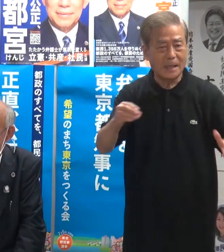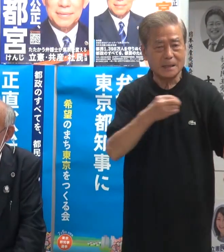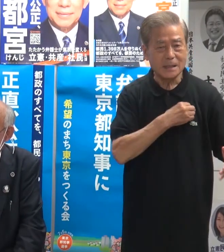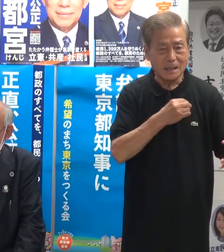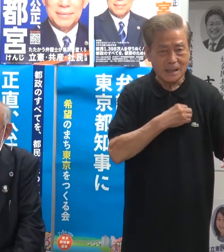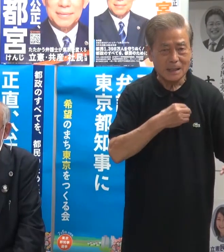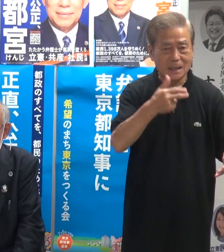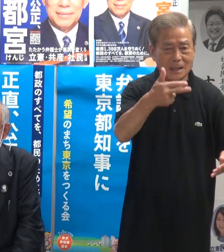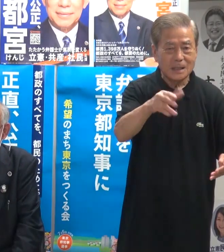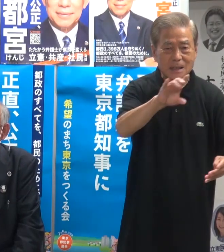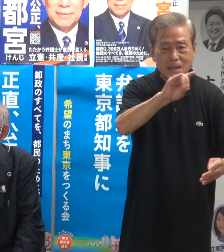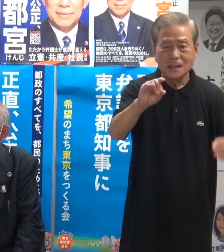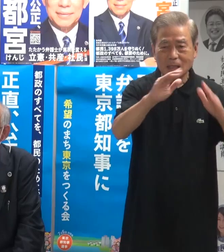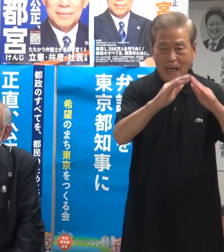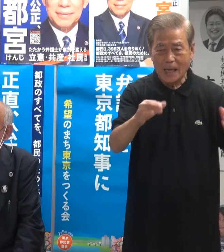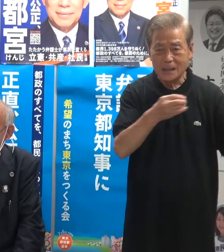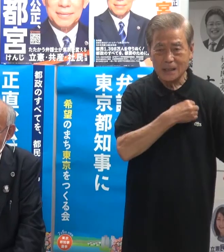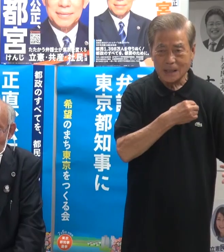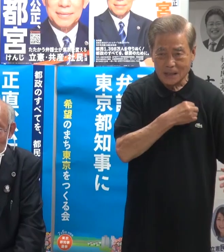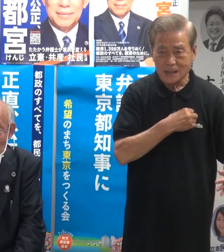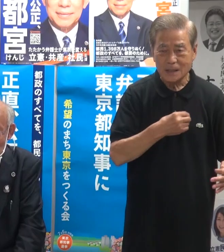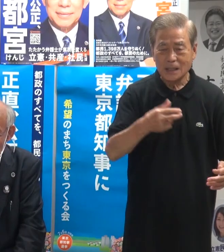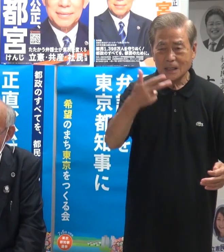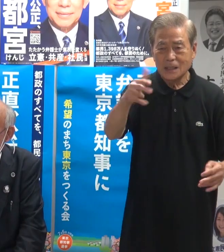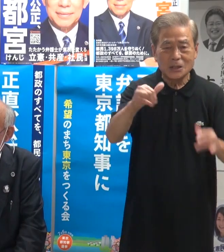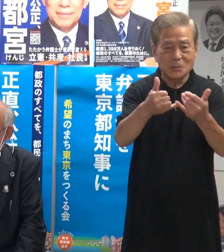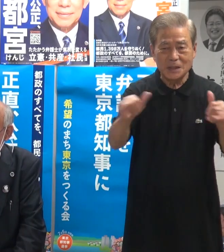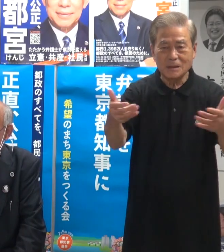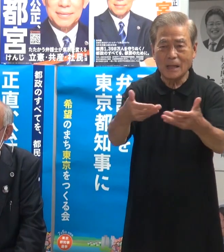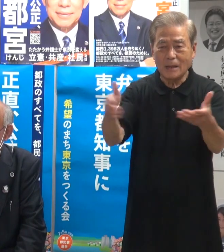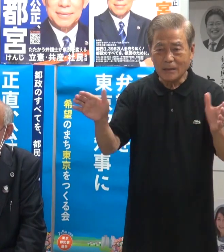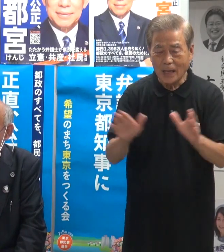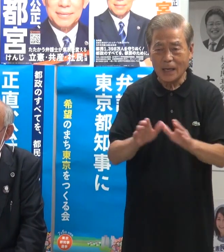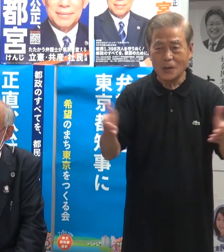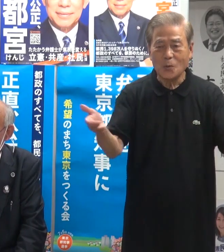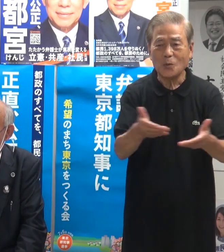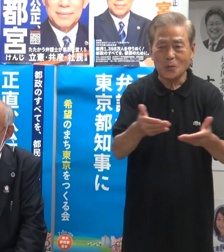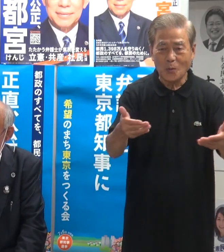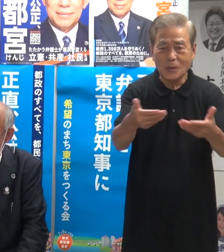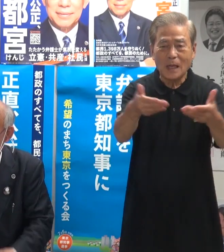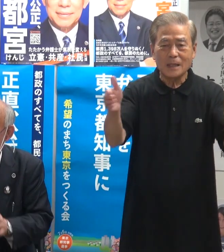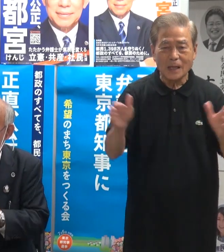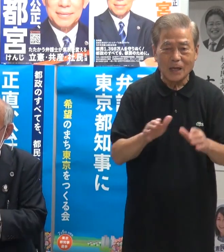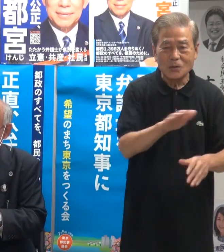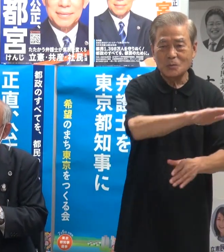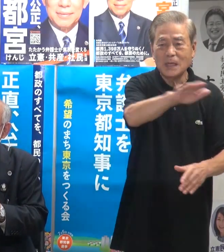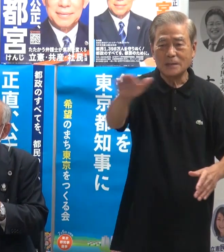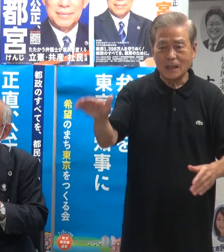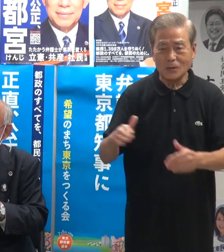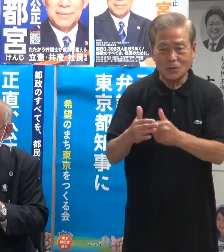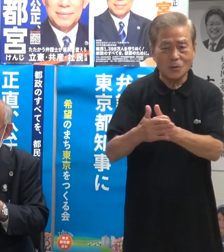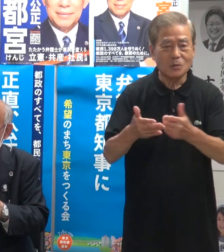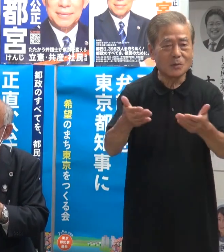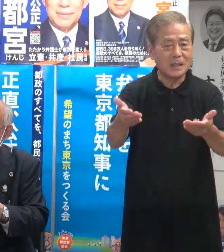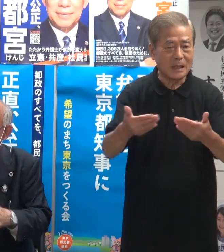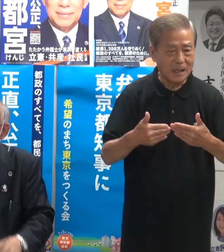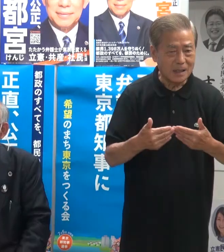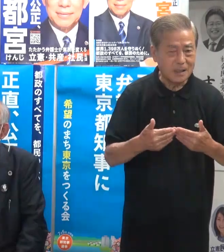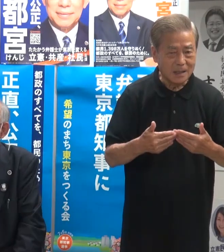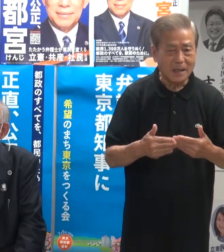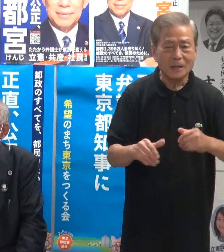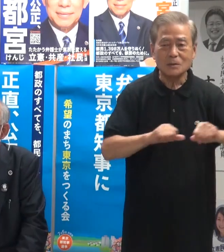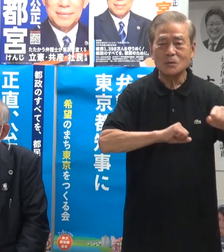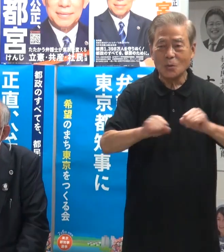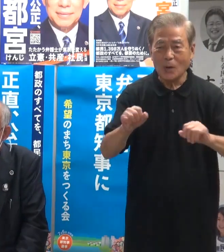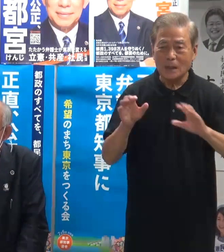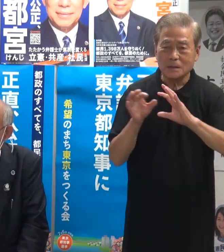応援や市民団体、労働団体の応援でやってこれたと思っております。残念ながら当選することはでき